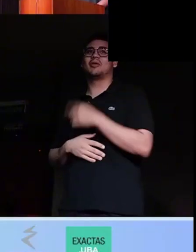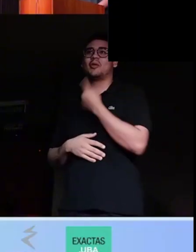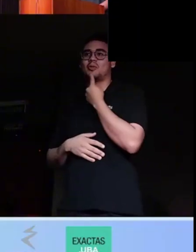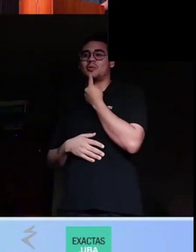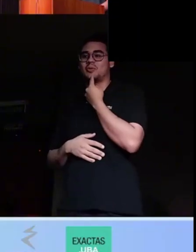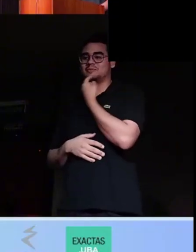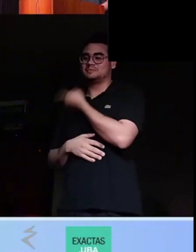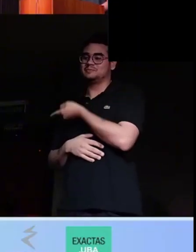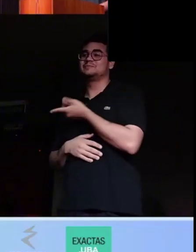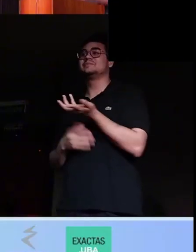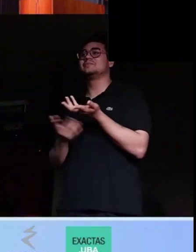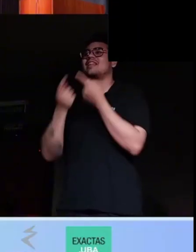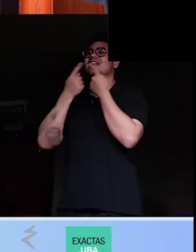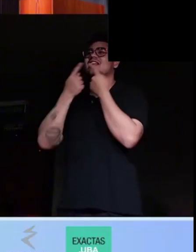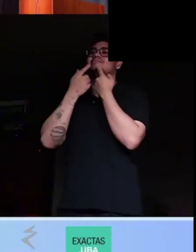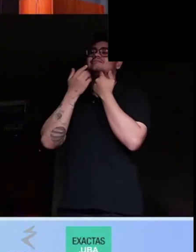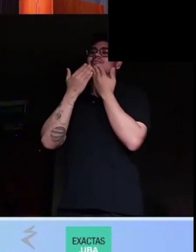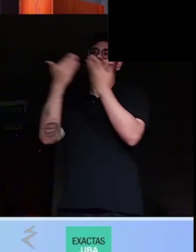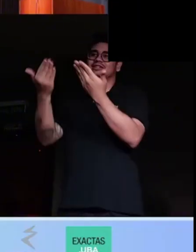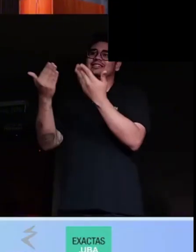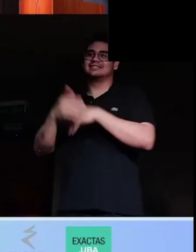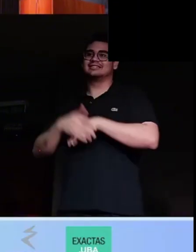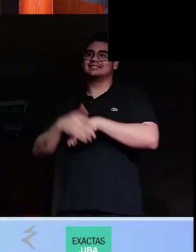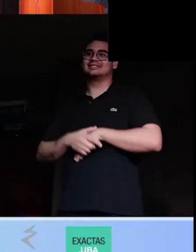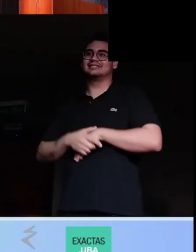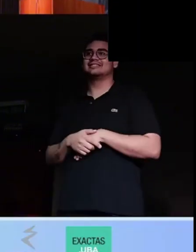Muchas gracias por su atención.